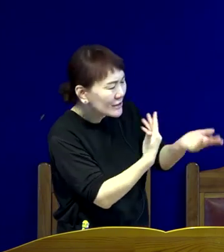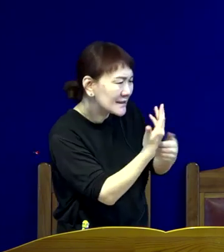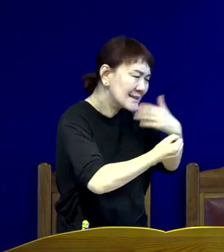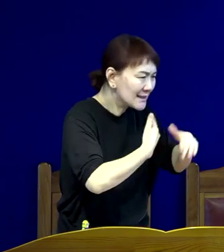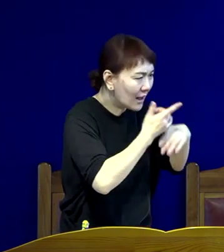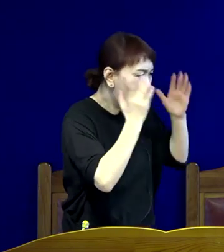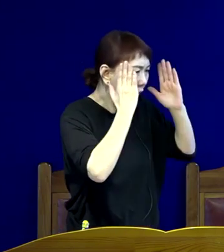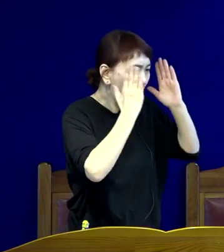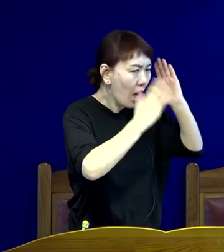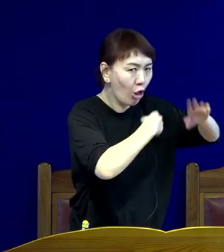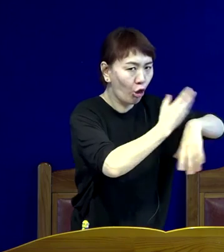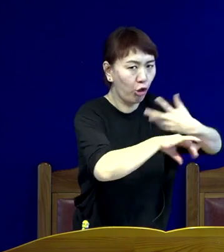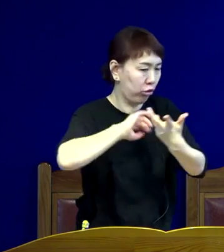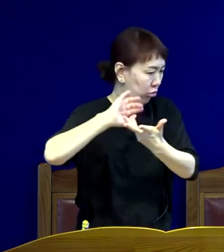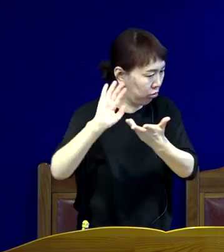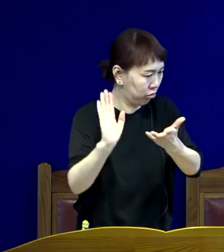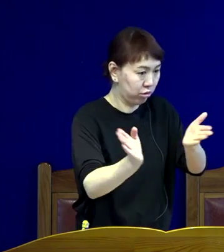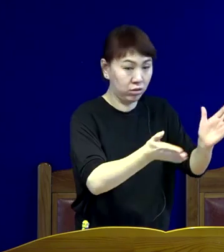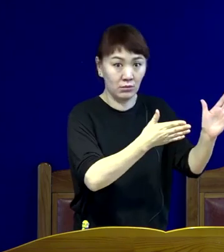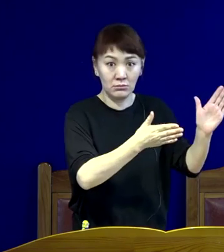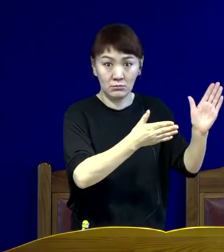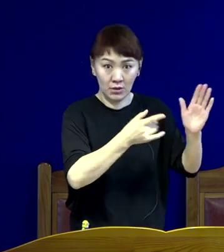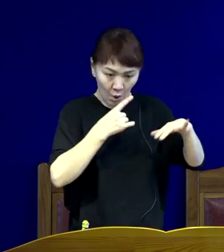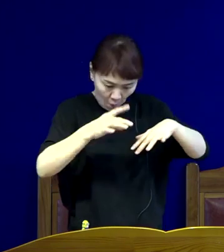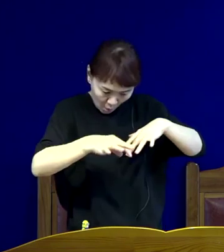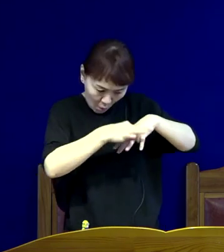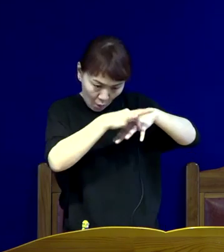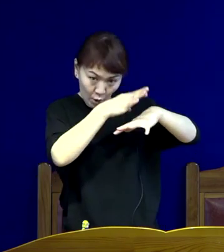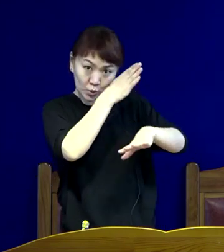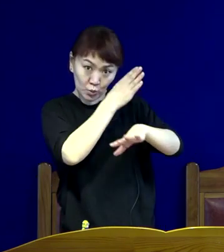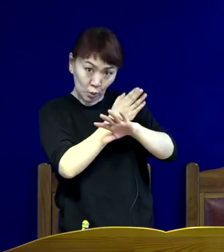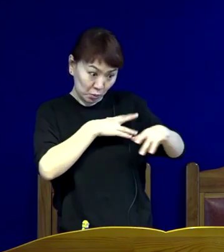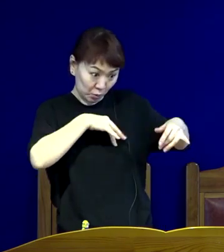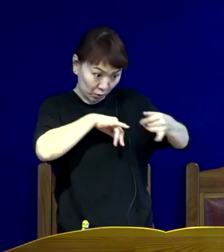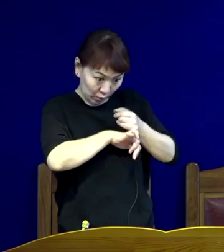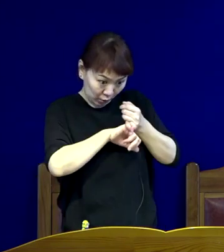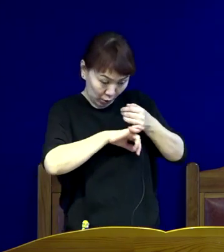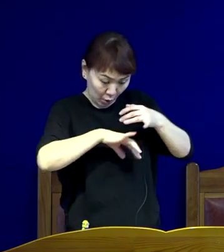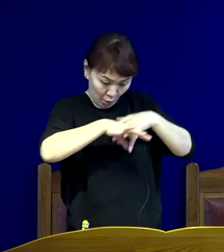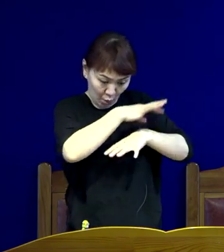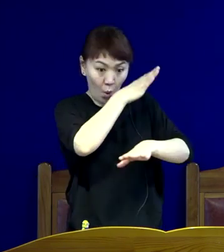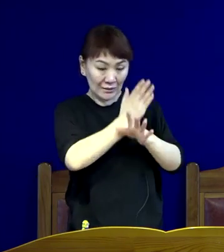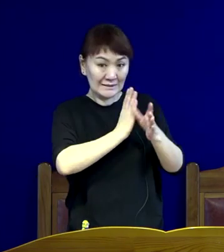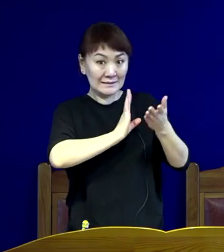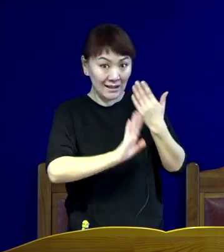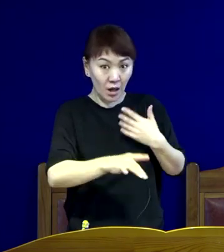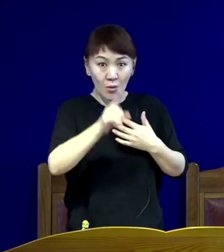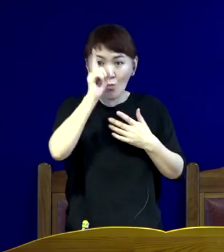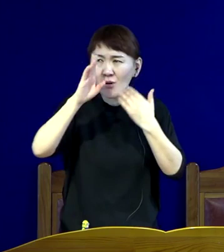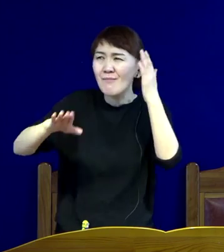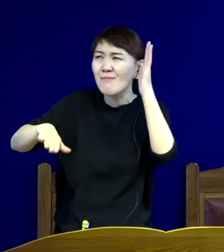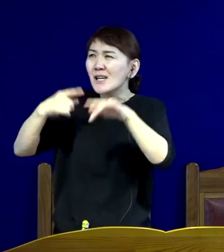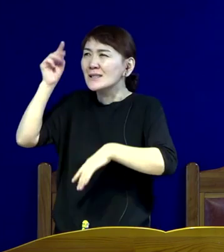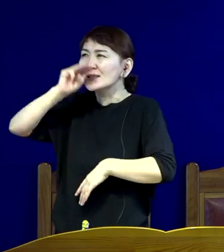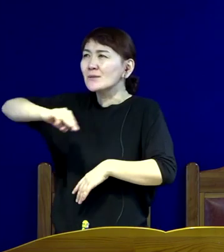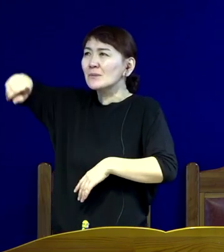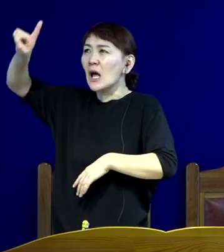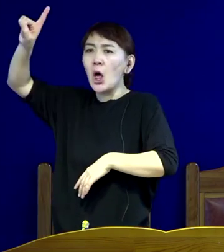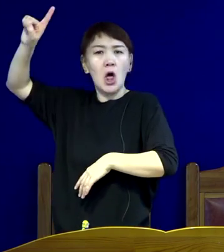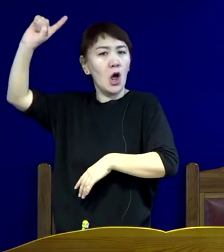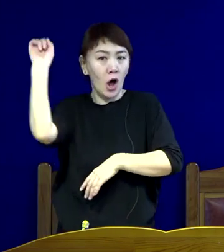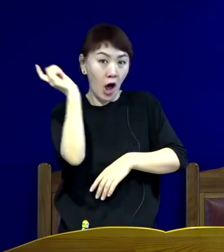тэгвэл яавал нөхрөө баярлуулах вэ гэж ингэж өөрчлөгдөв. Сэтгэл гэдэг нь өөрчлөгддөг.